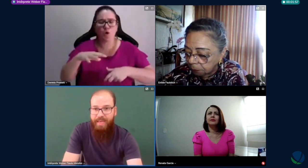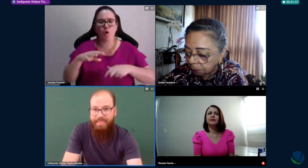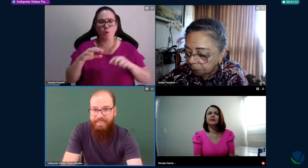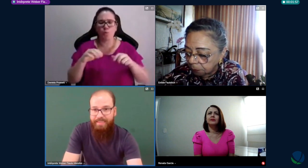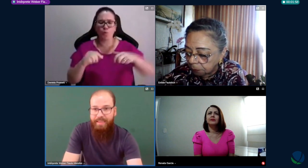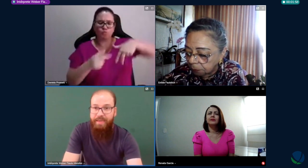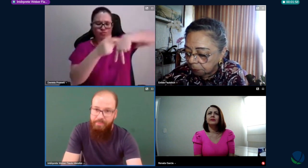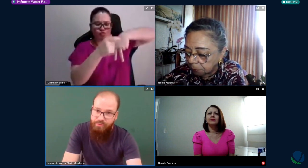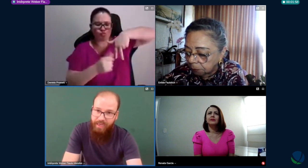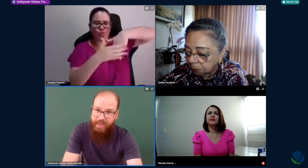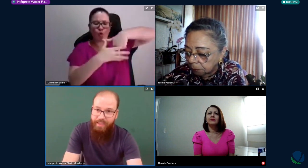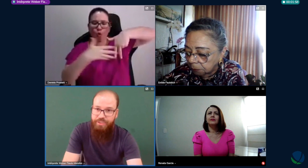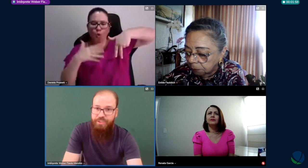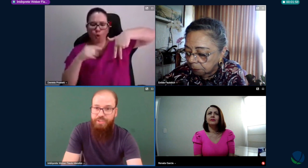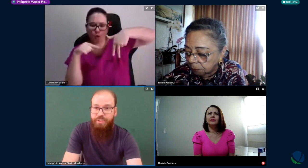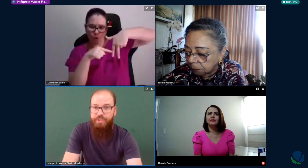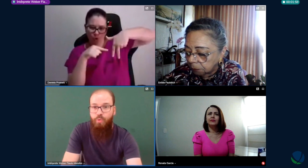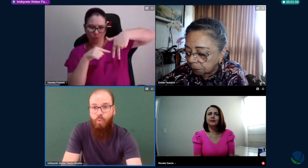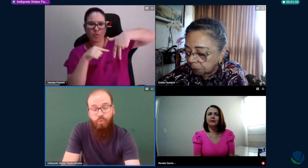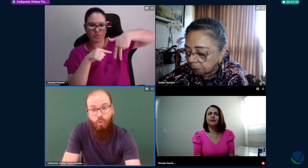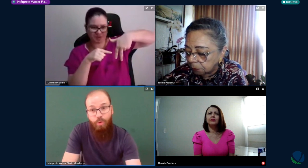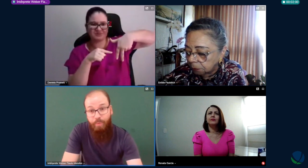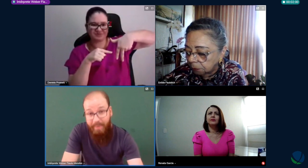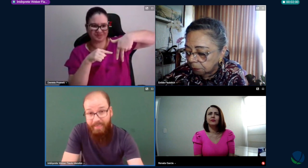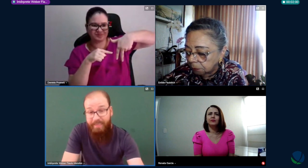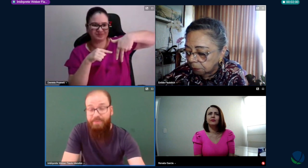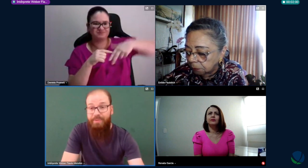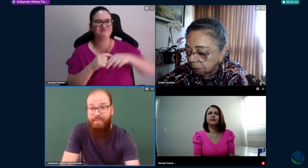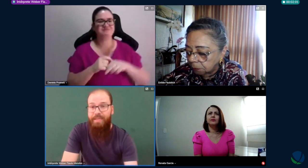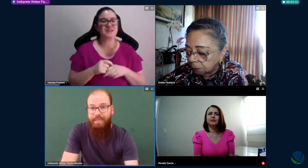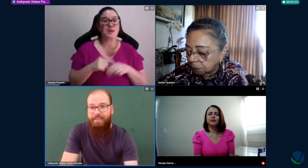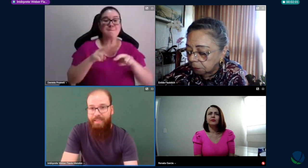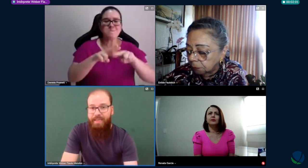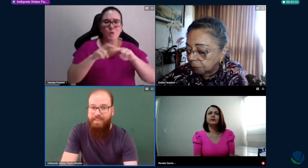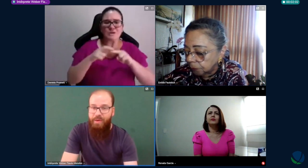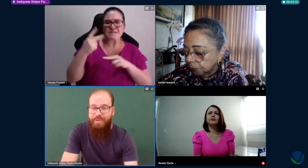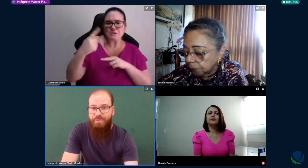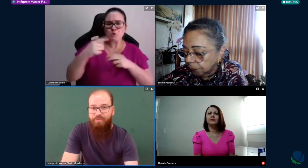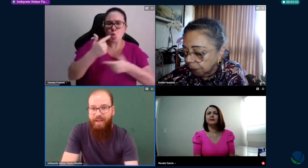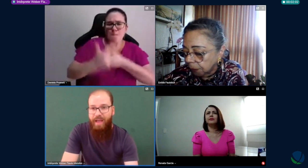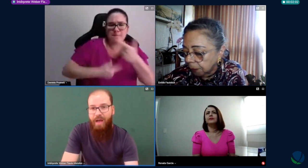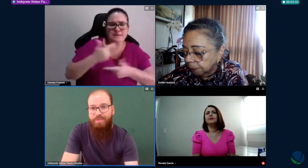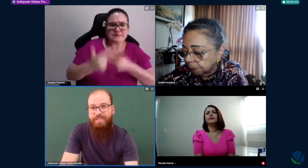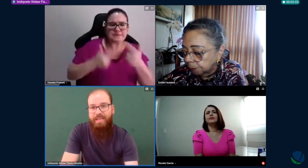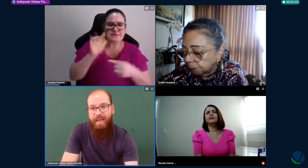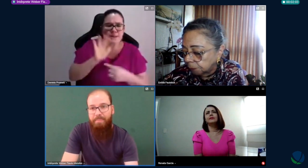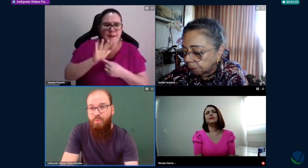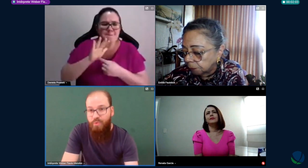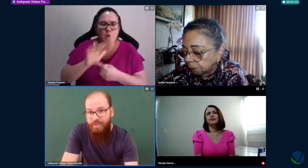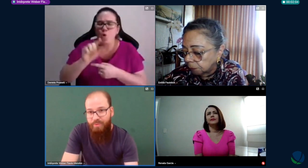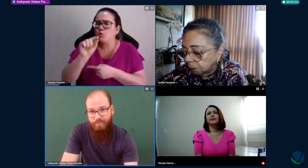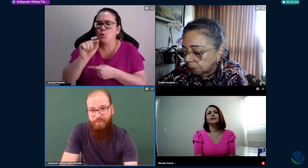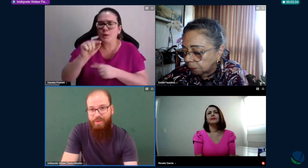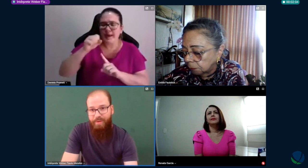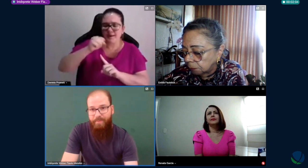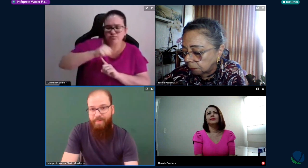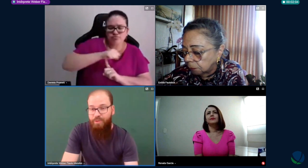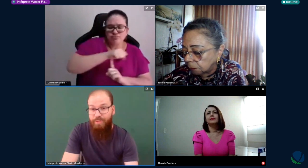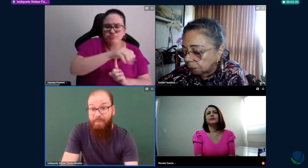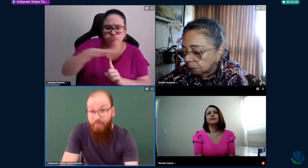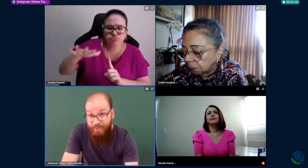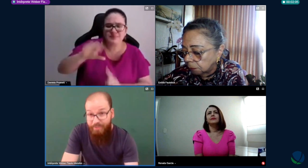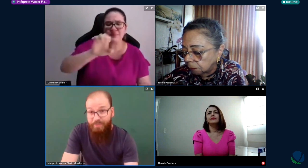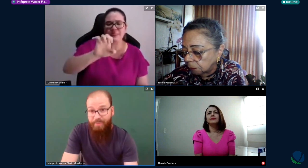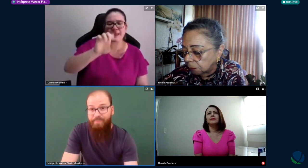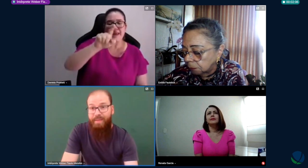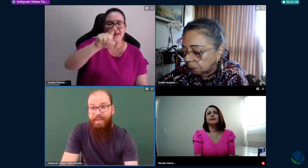com sinais termo na área do corpo humano, né? Então isso vai auxiliar muito, vai